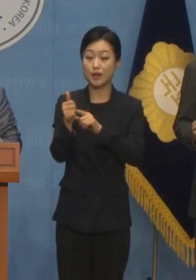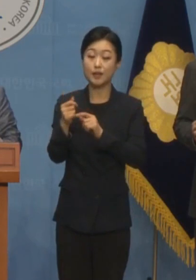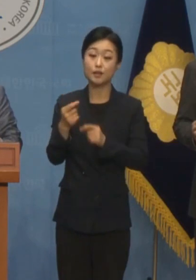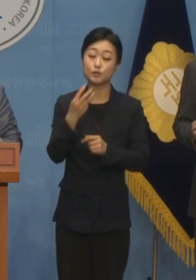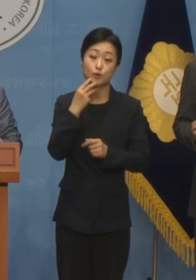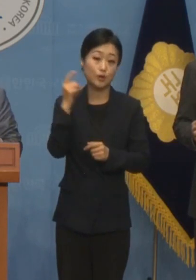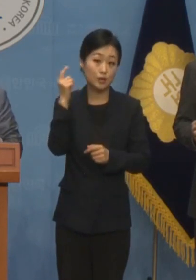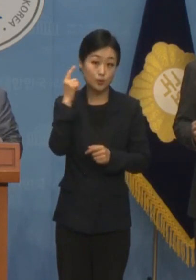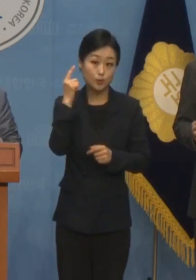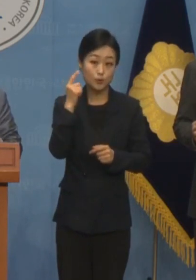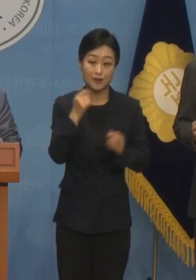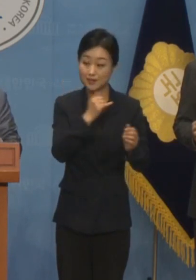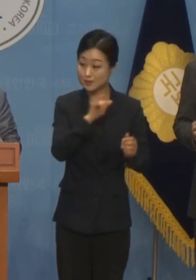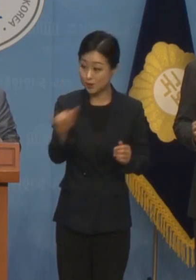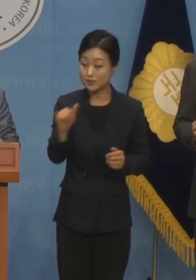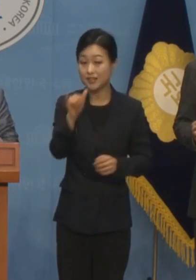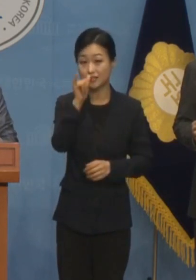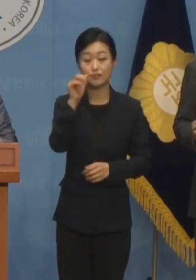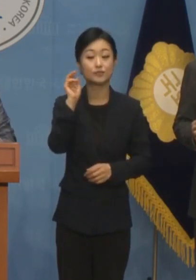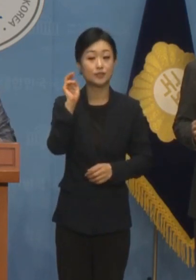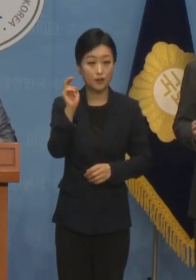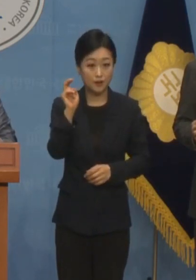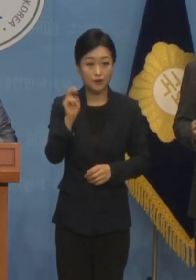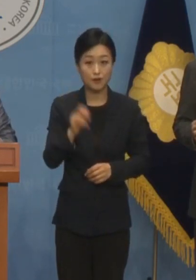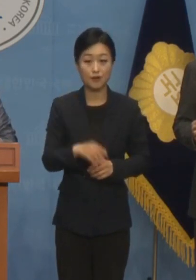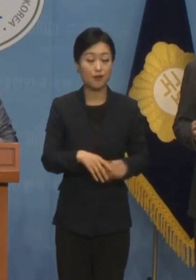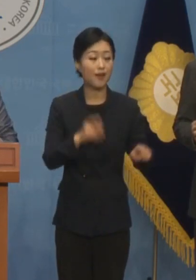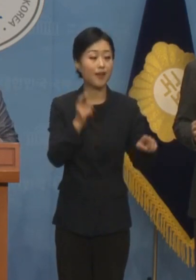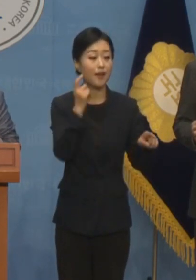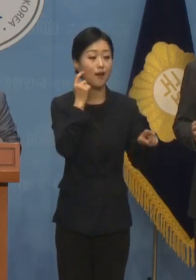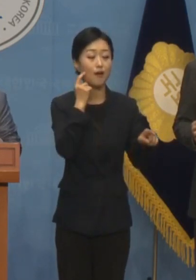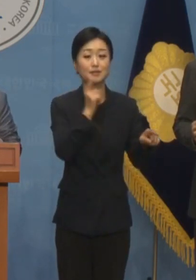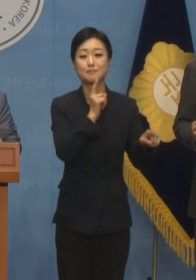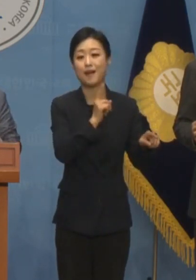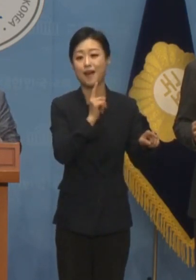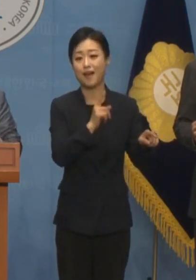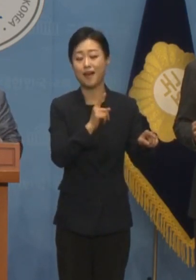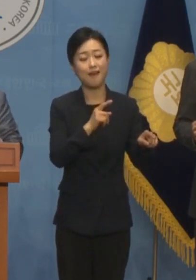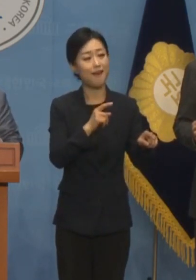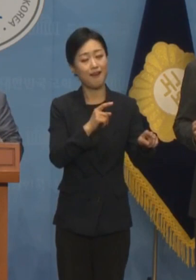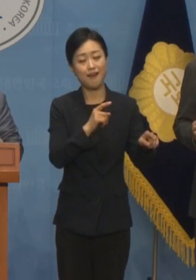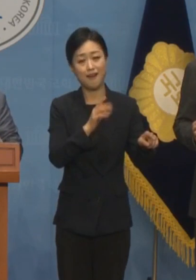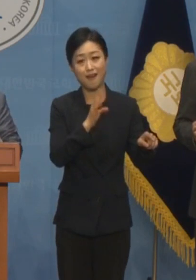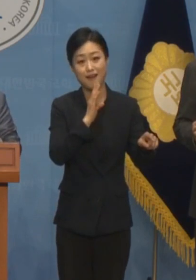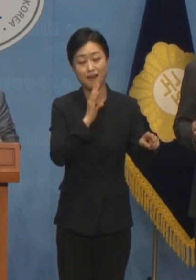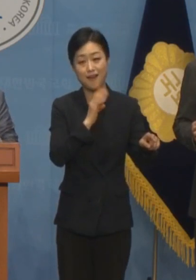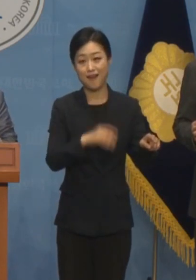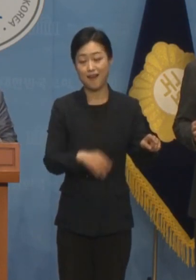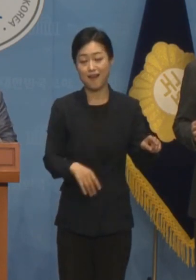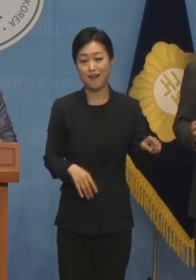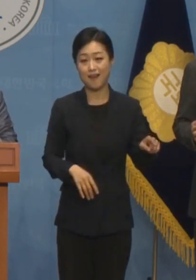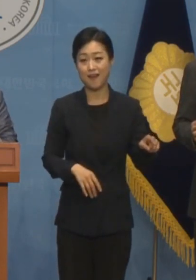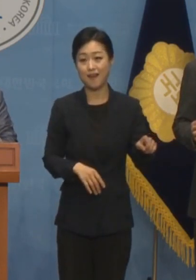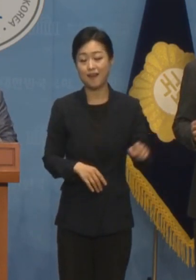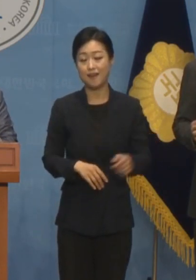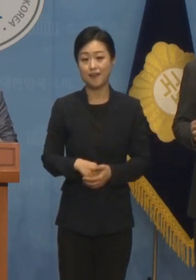소리팀에 연락을 안 했겠습니까? 거짓말을 해도 어떻게 이렇게 너무나 무성의하고 날림을